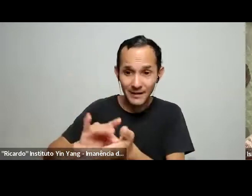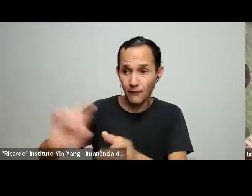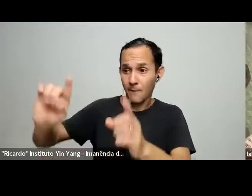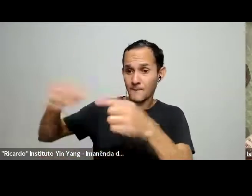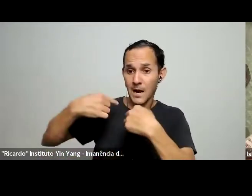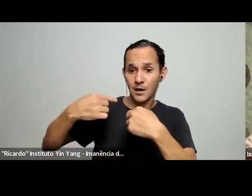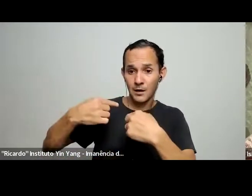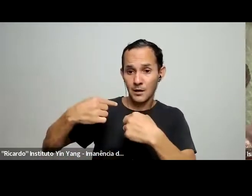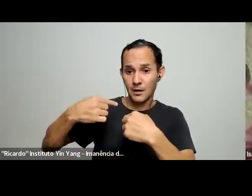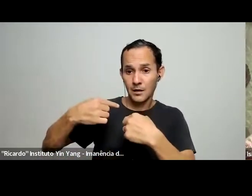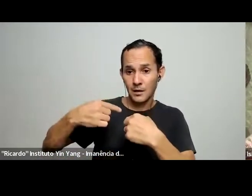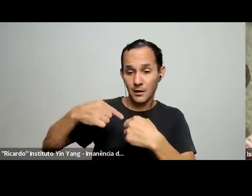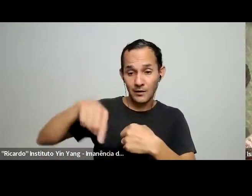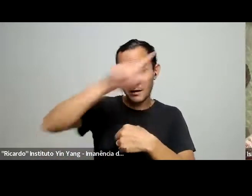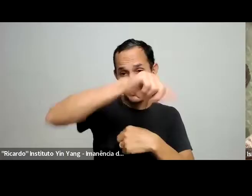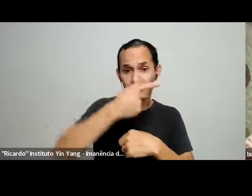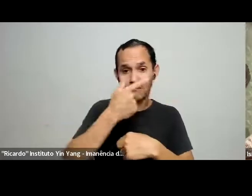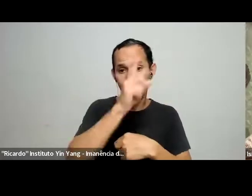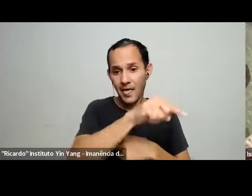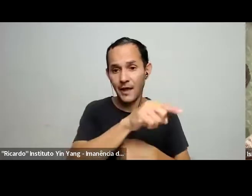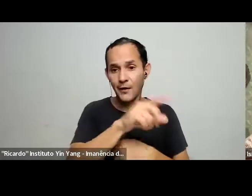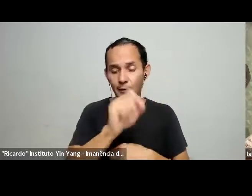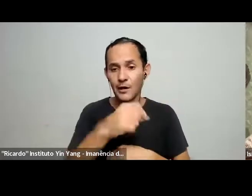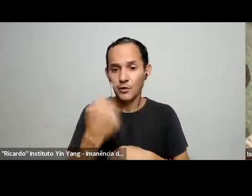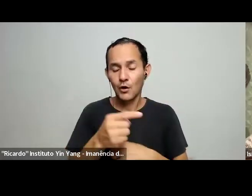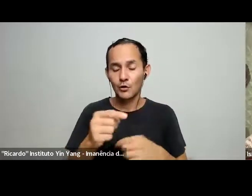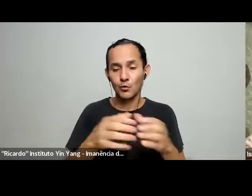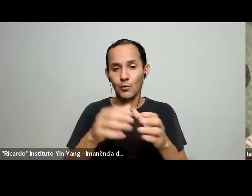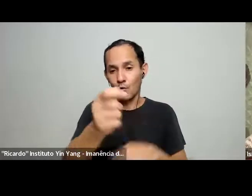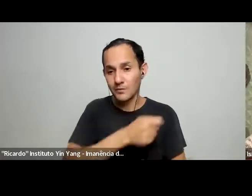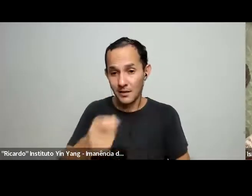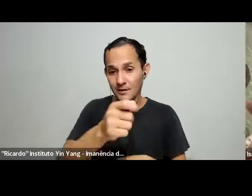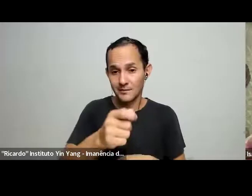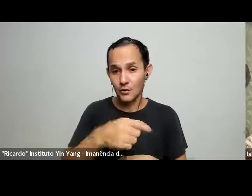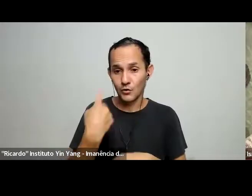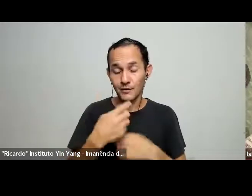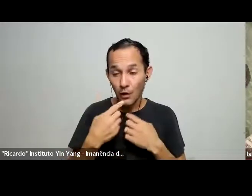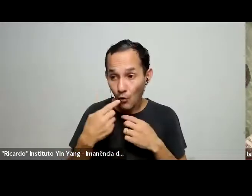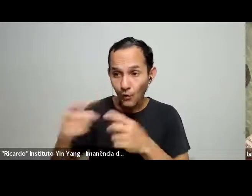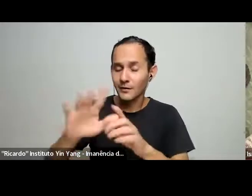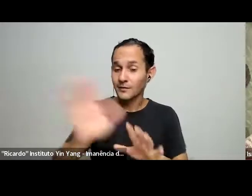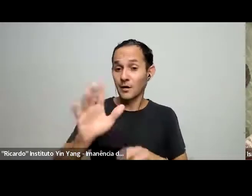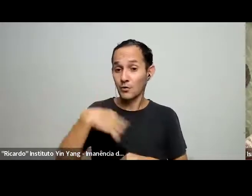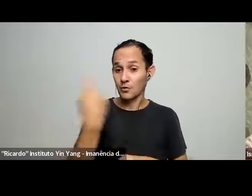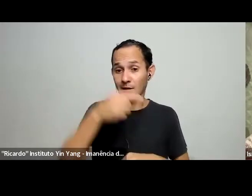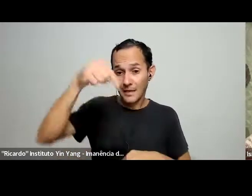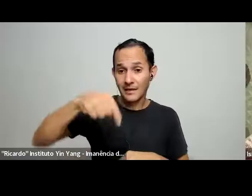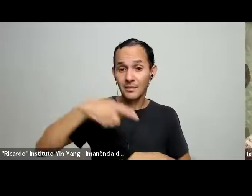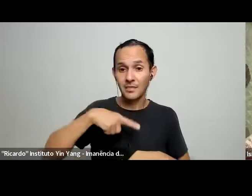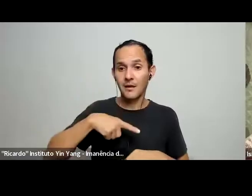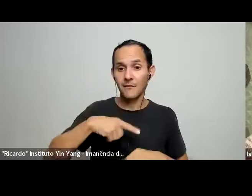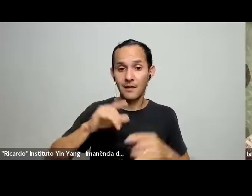foram essas que eles dizem que nós da constelação familiar estamos atacando. Não, nós aqui tivemos a nossa